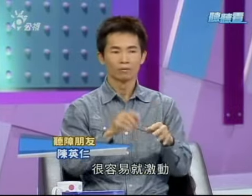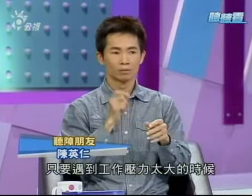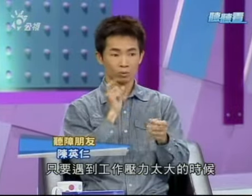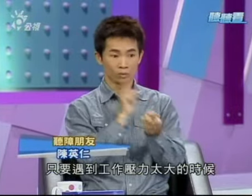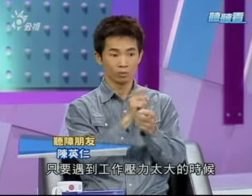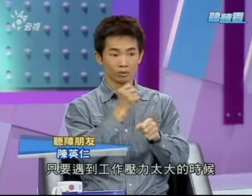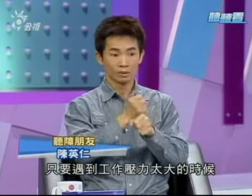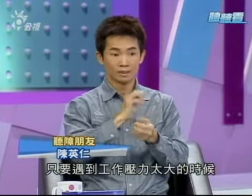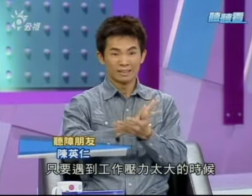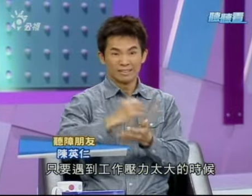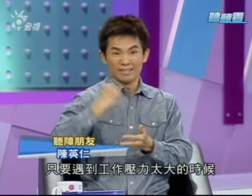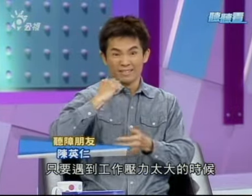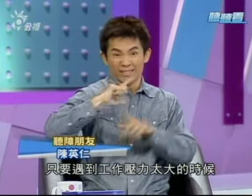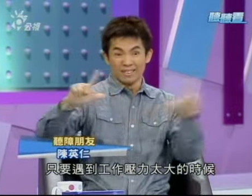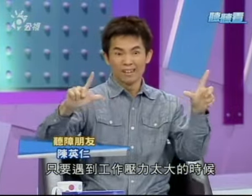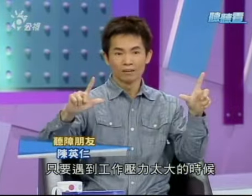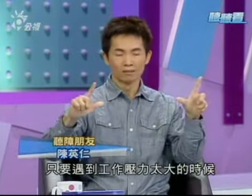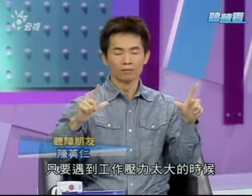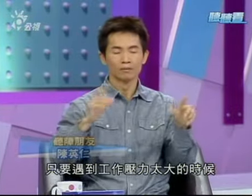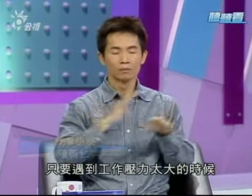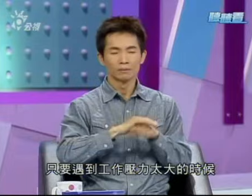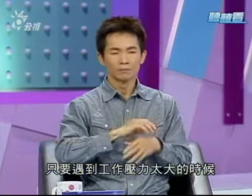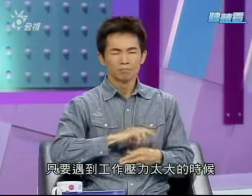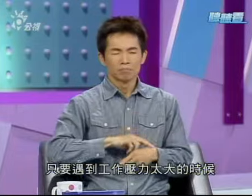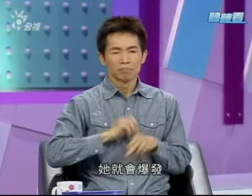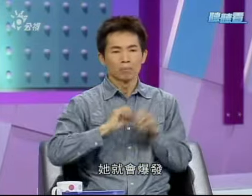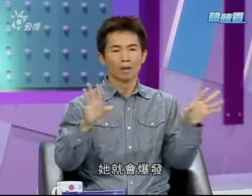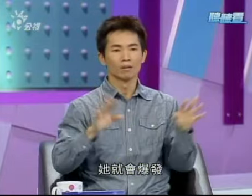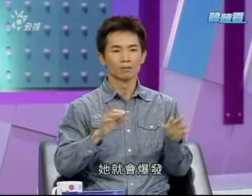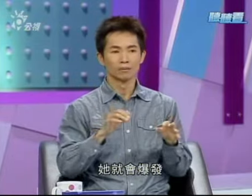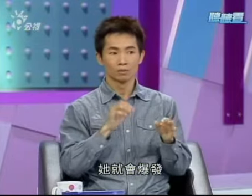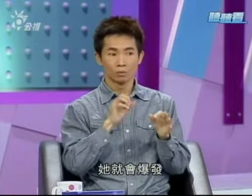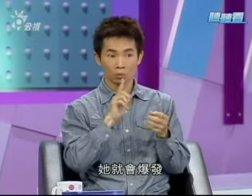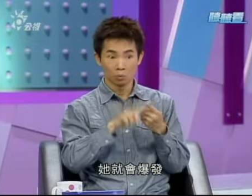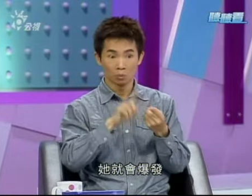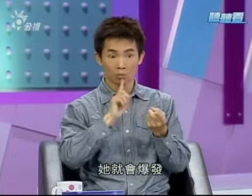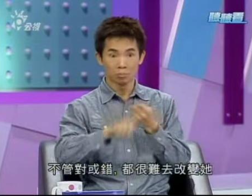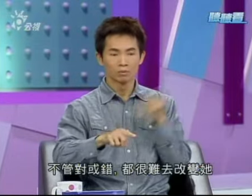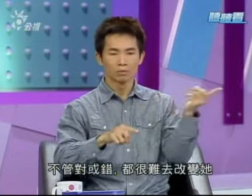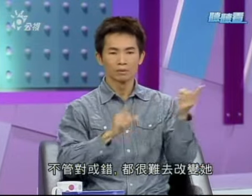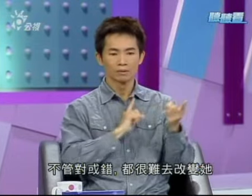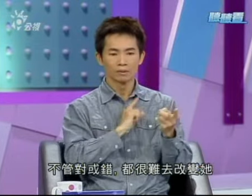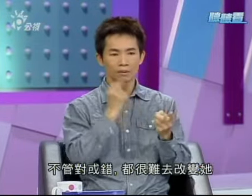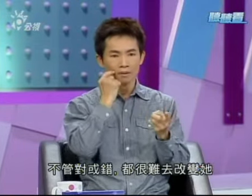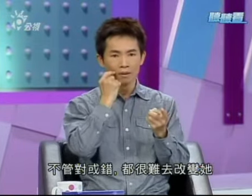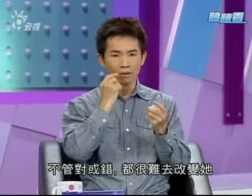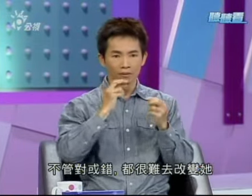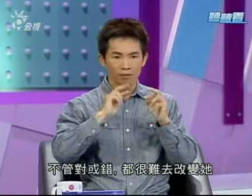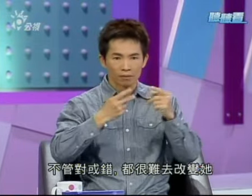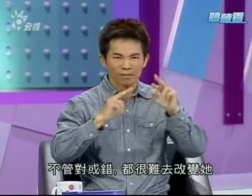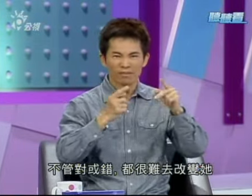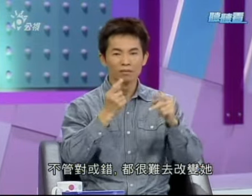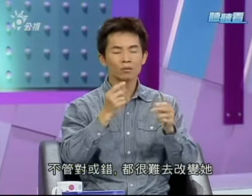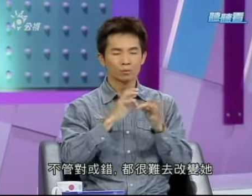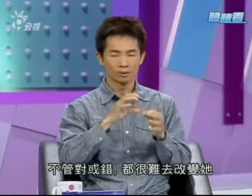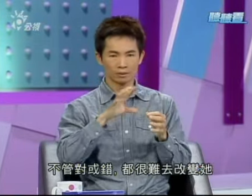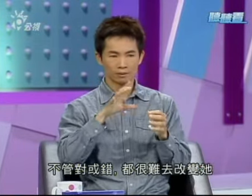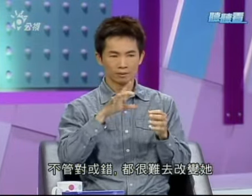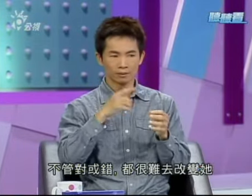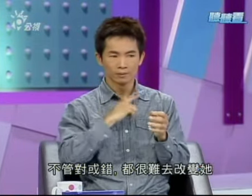只要遇到工作压力太大的时候呢她就会爆发不管对或错都很难去改